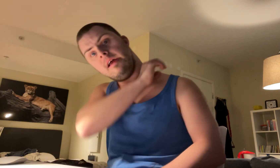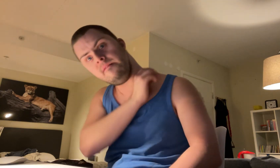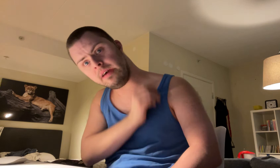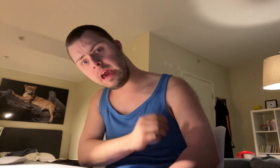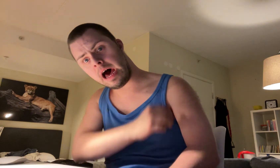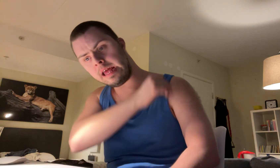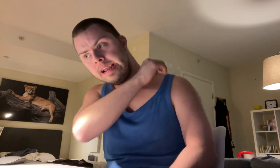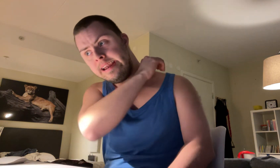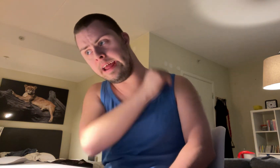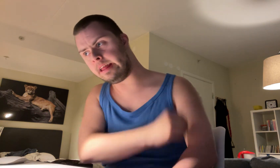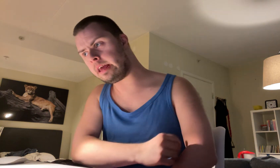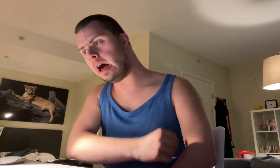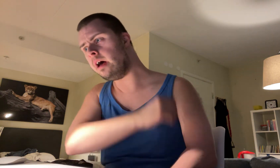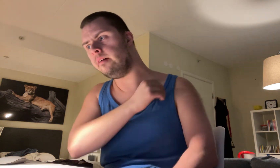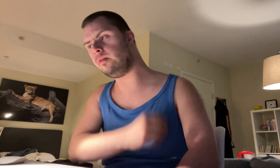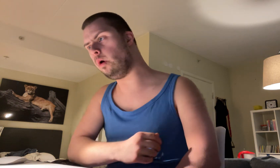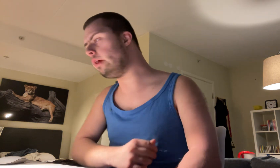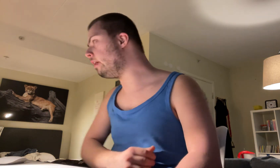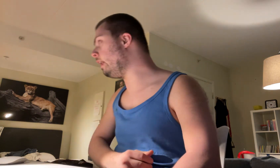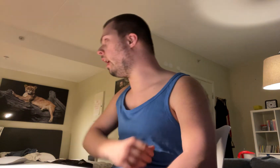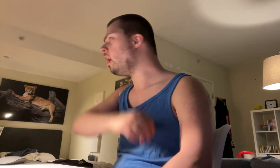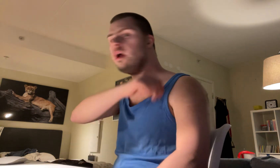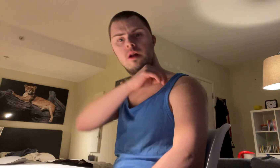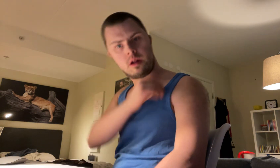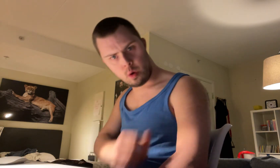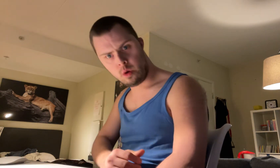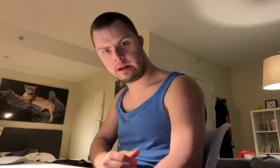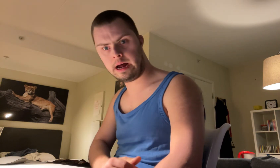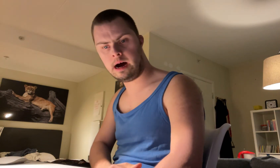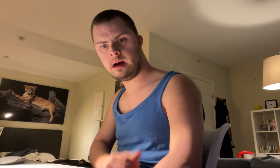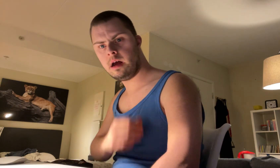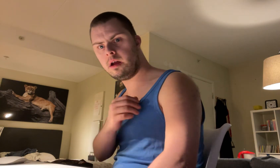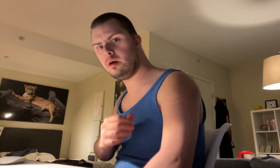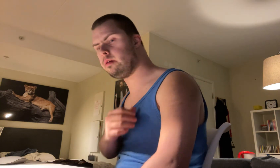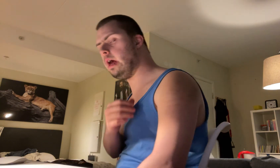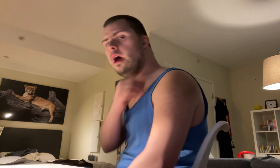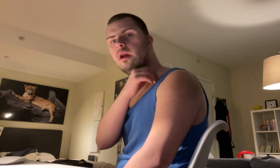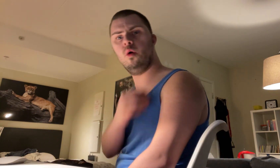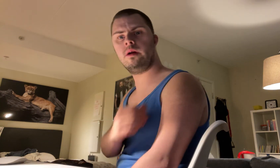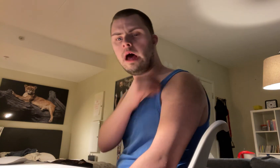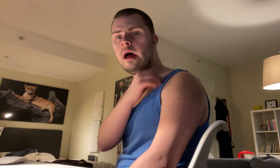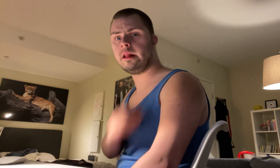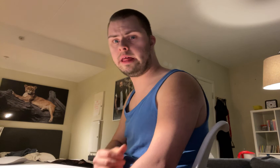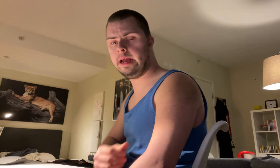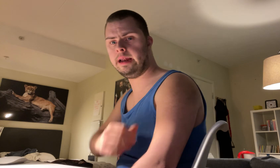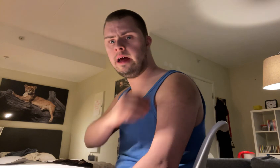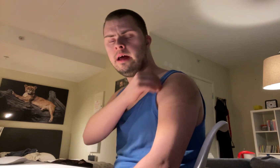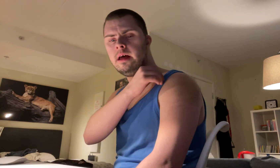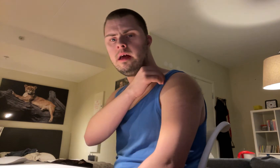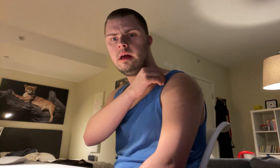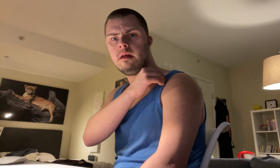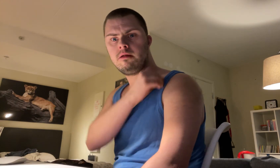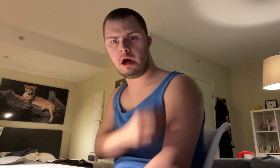Vi är lediga från torsdag. Just det. Torsdag till